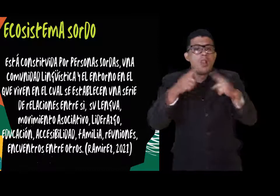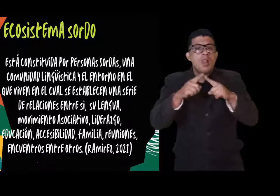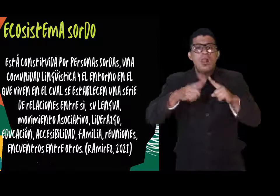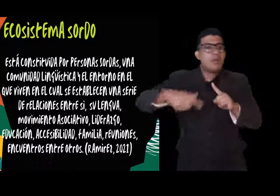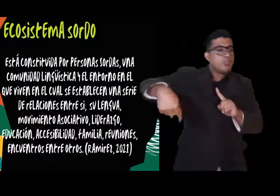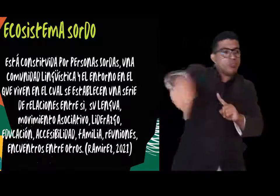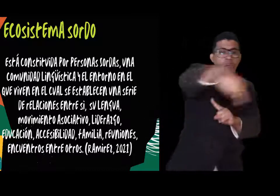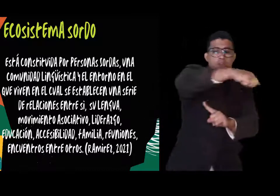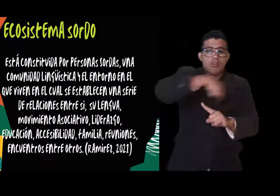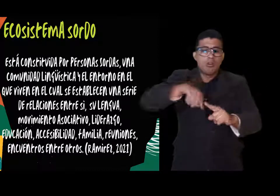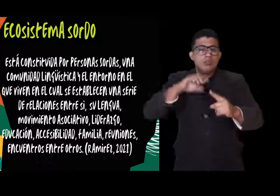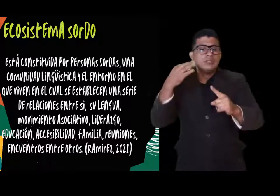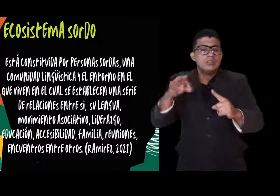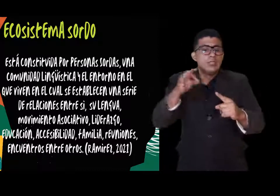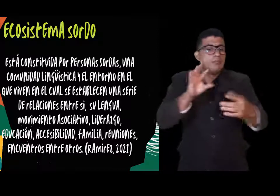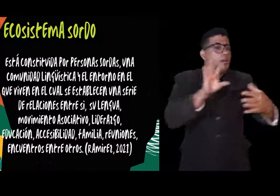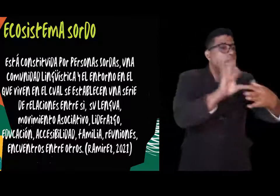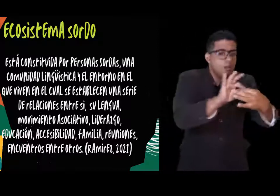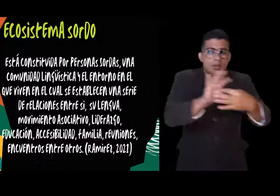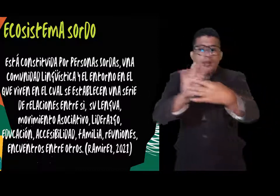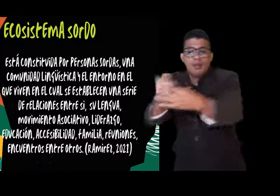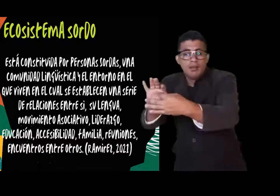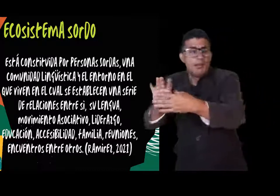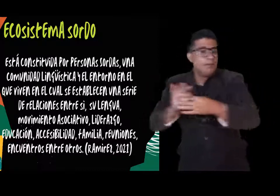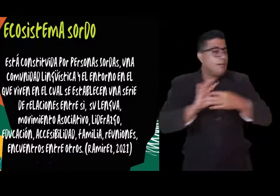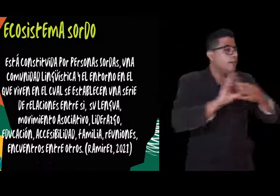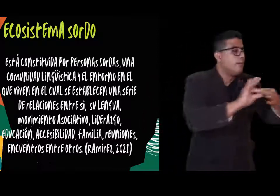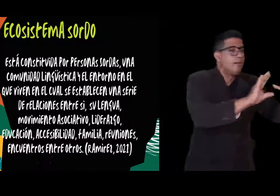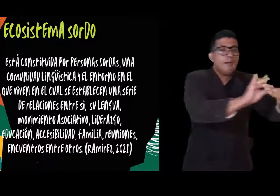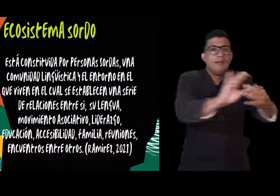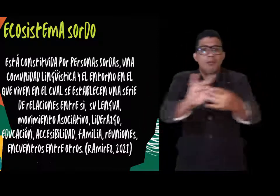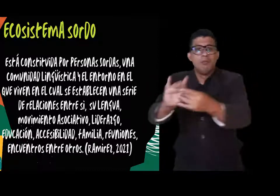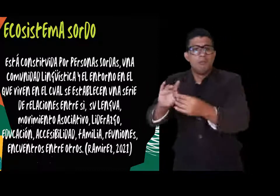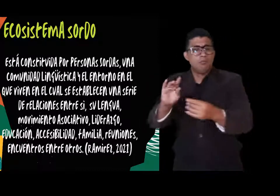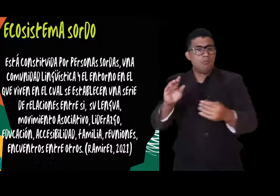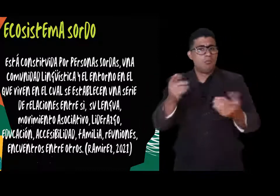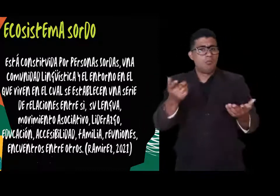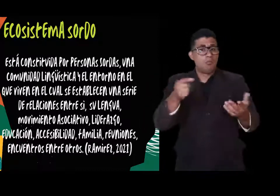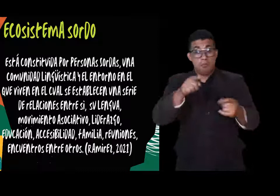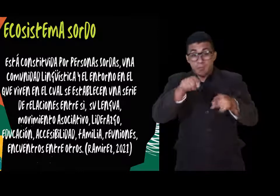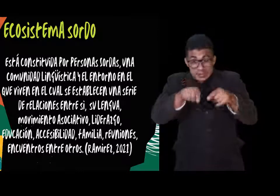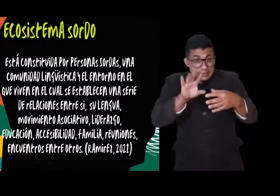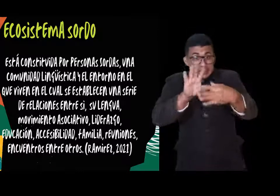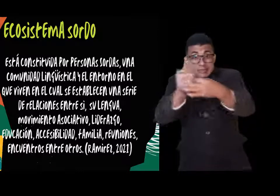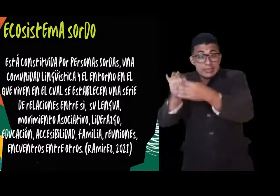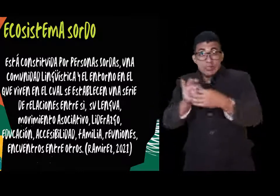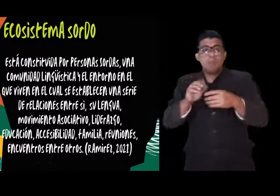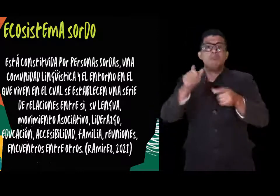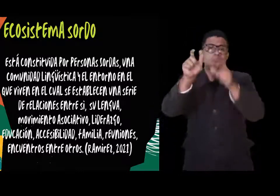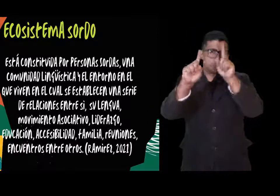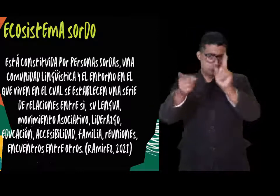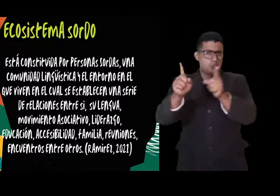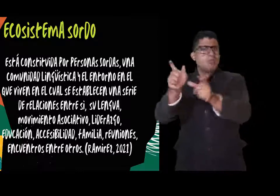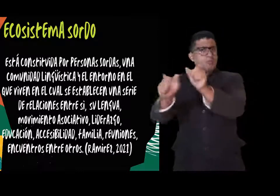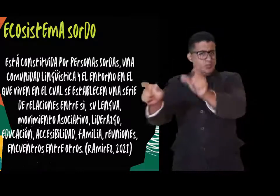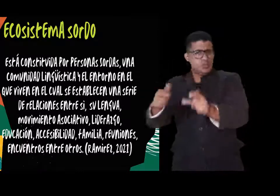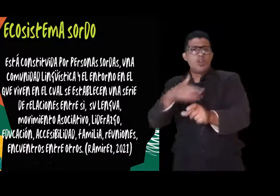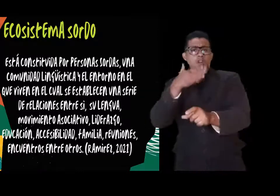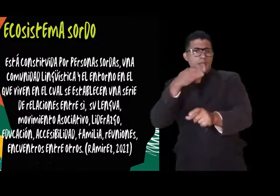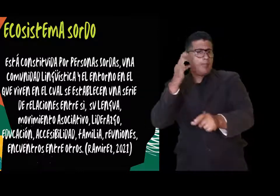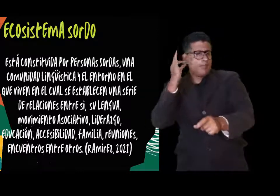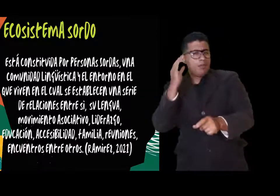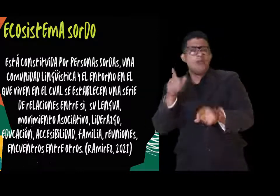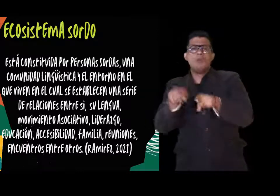se establecen una serie de relaciones entre sí. Su lengua, también su